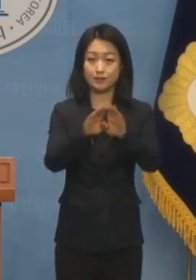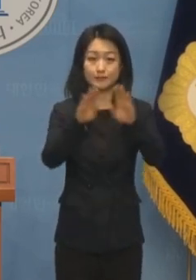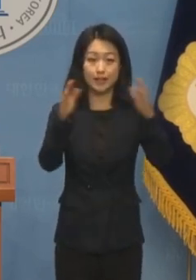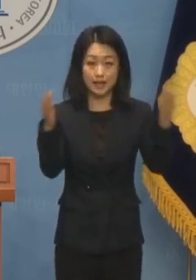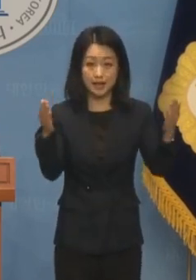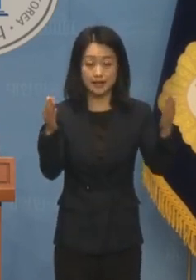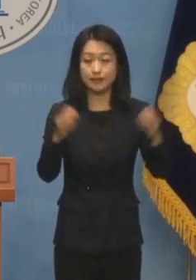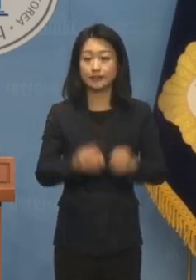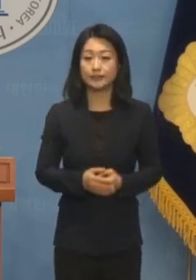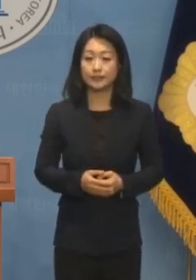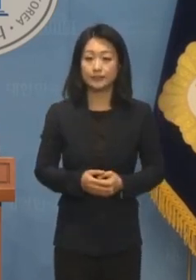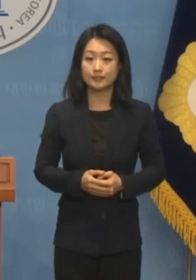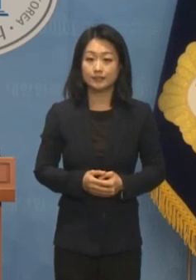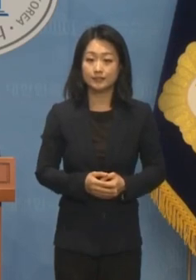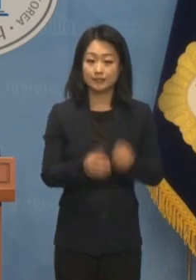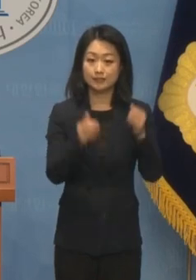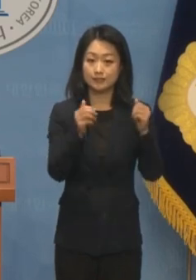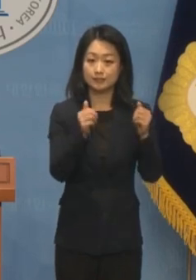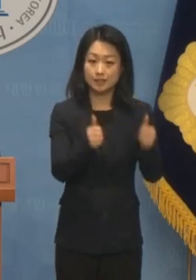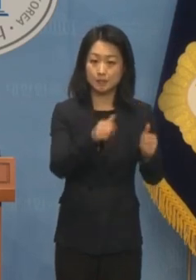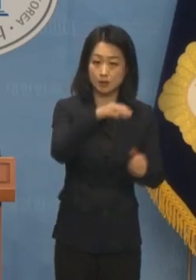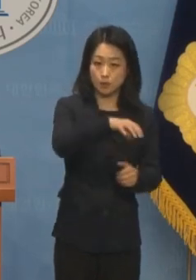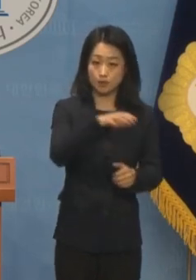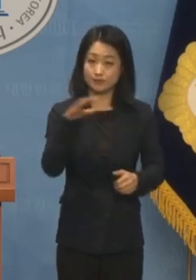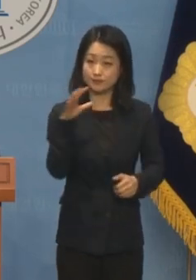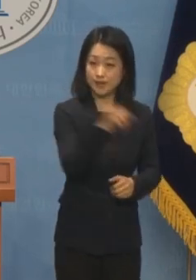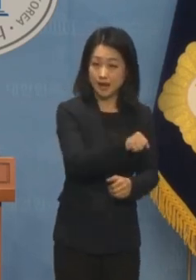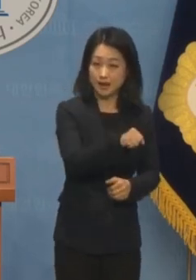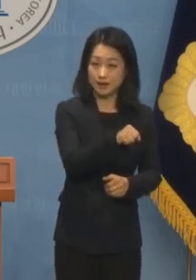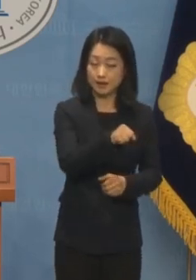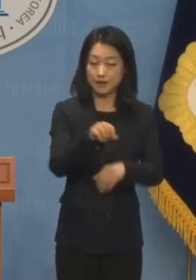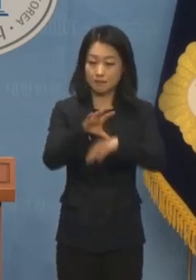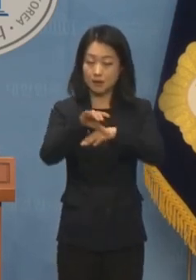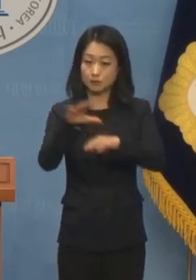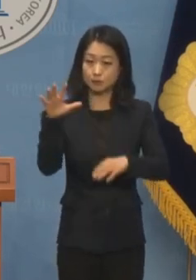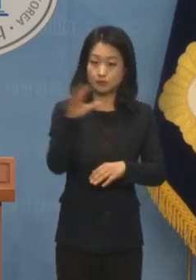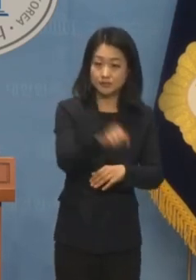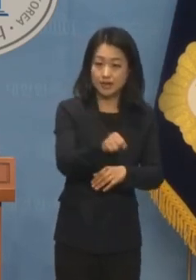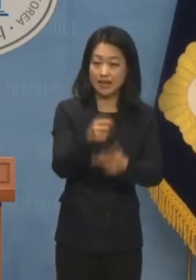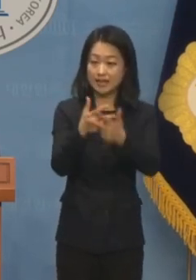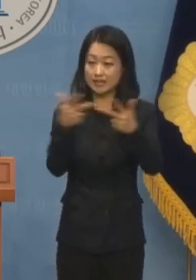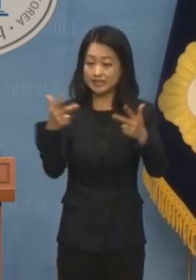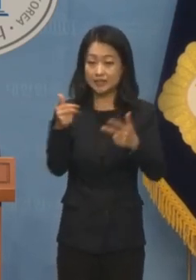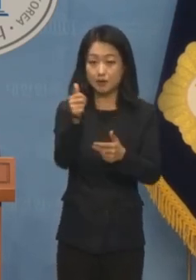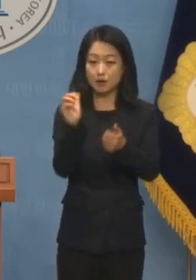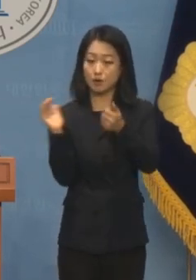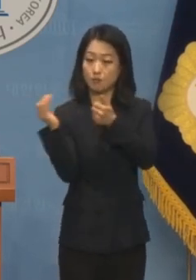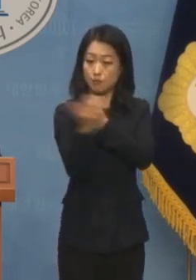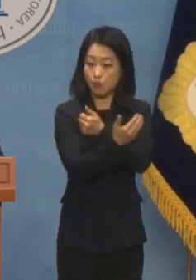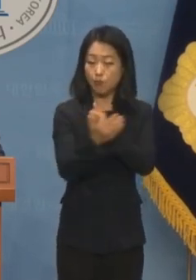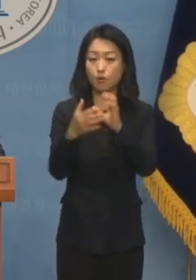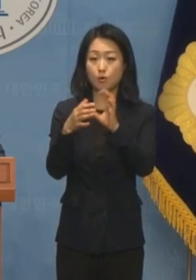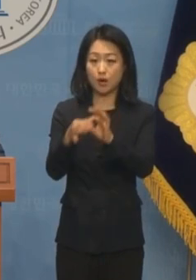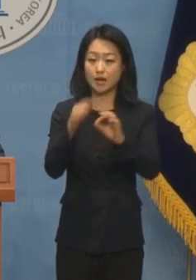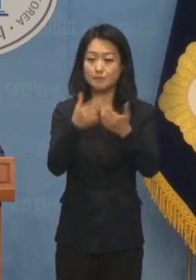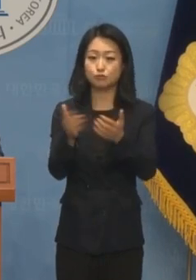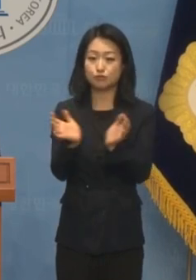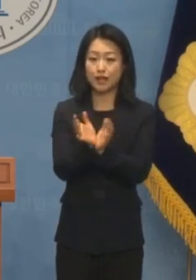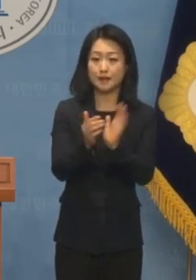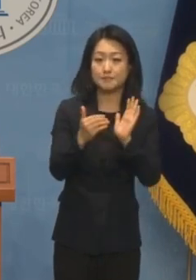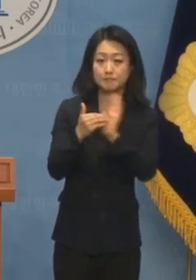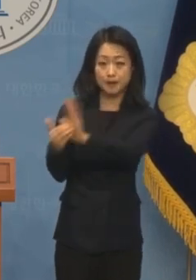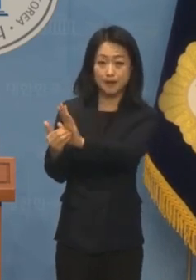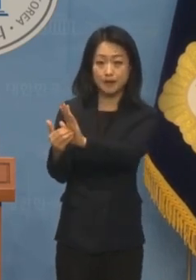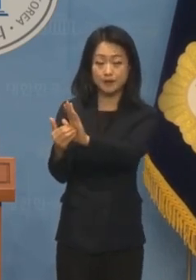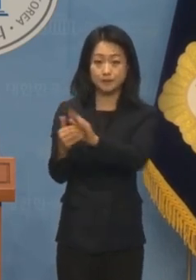당은 사법부와 언론 장악으로 이재명 대표 방탄에 현안이 된 민주당에 맞서